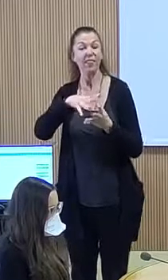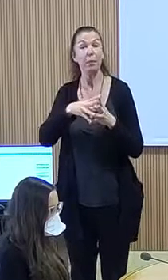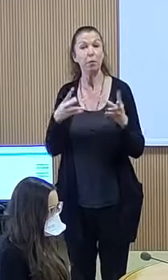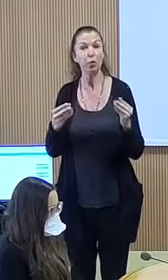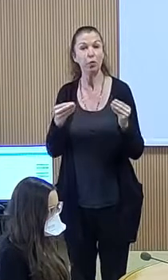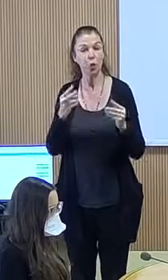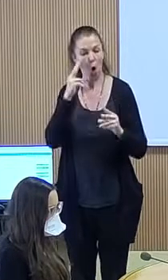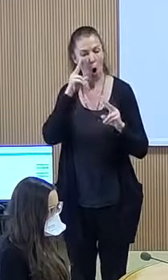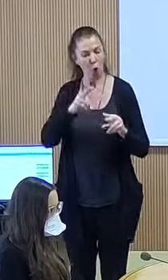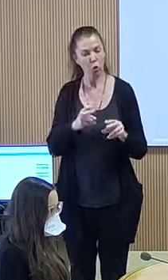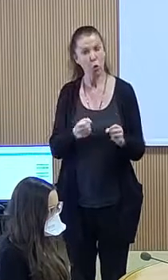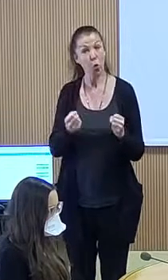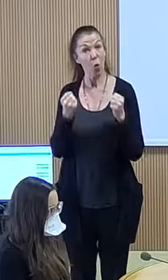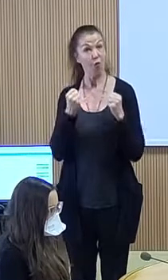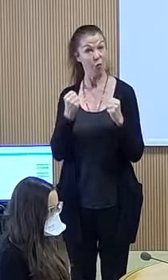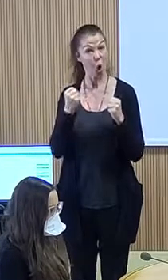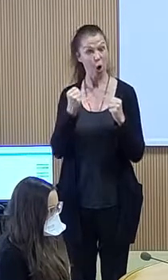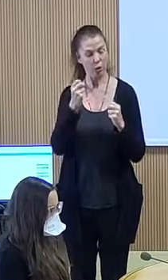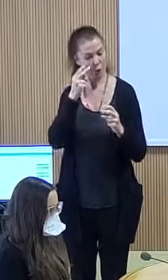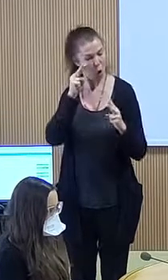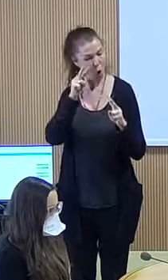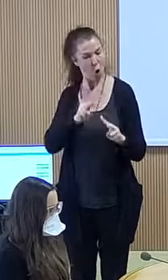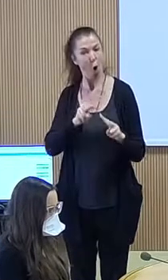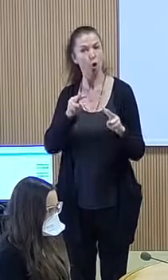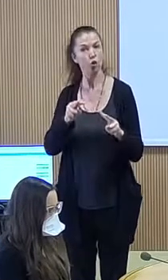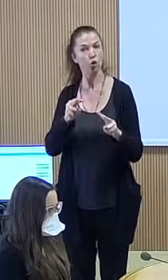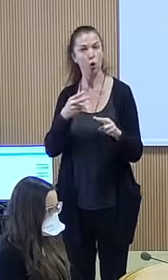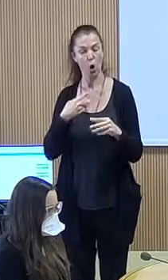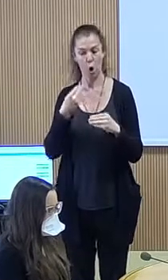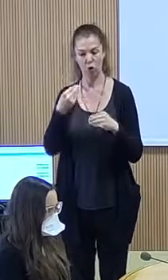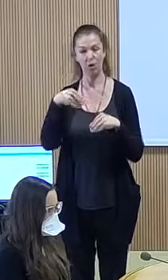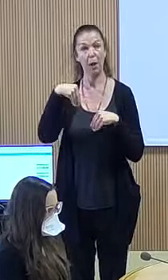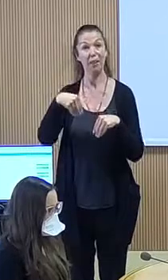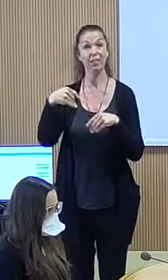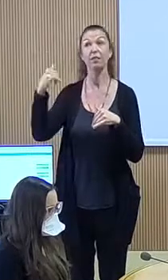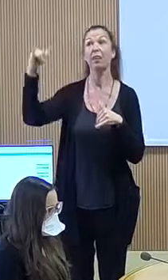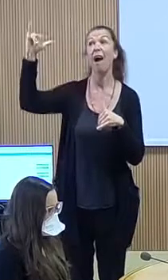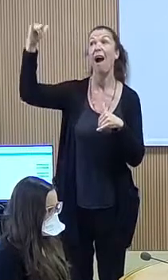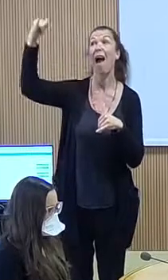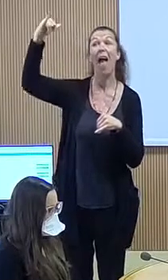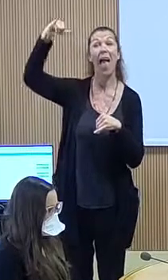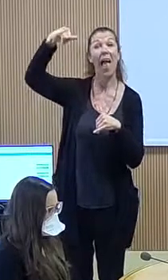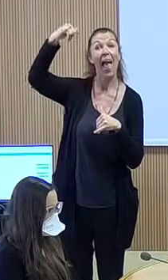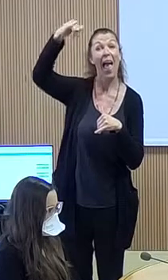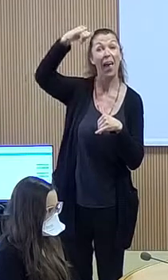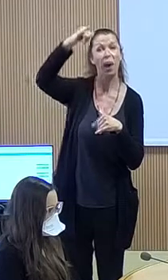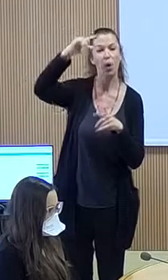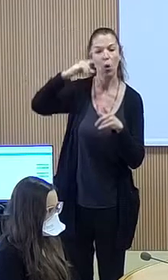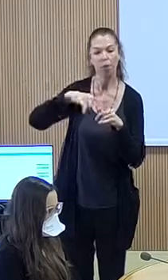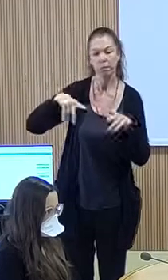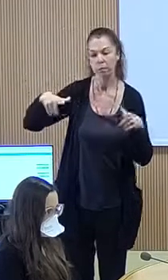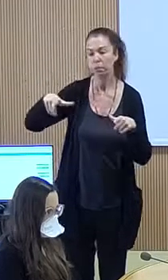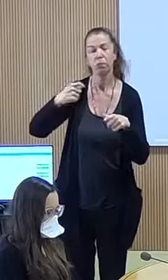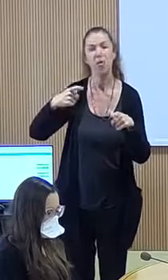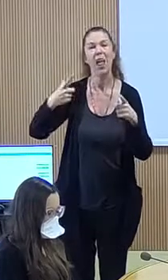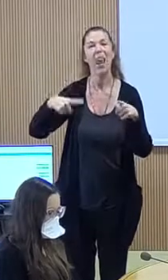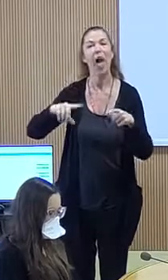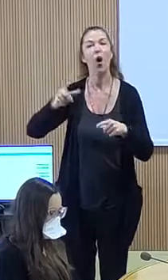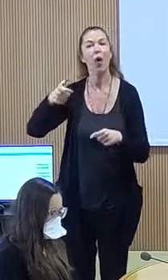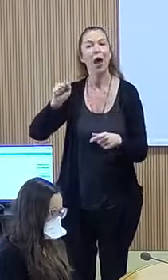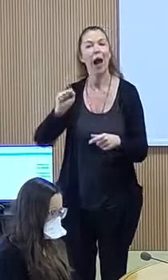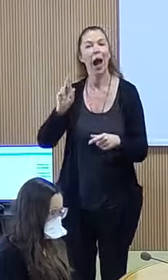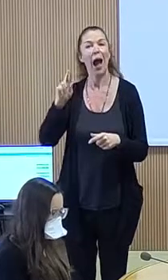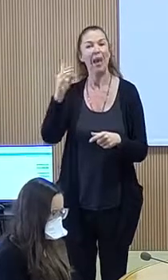dei controlli che avranno una presenza anche aerea sia sulle sponde del lago di garda con l'ausilio di un velivolo